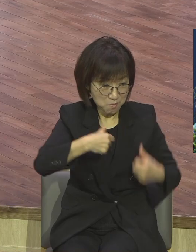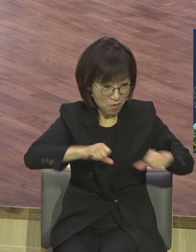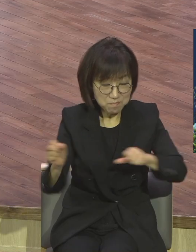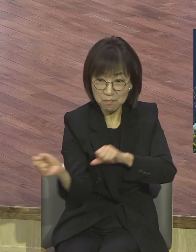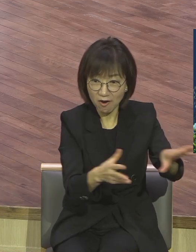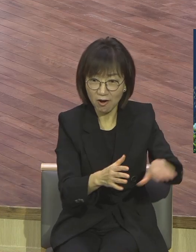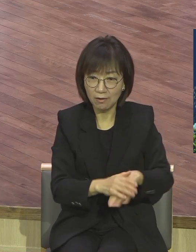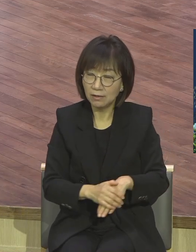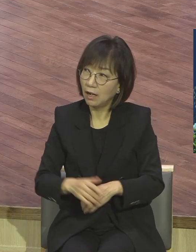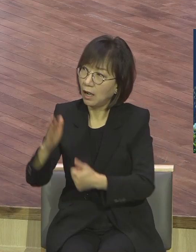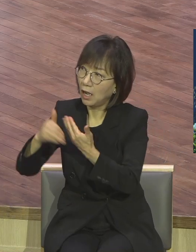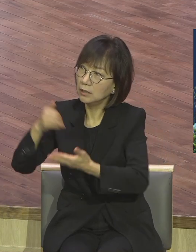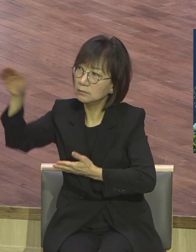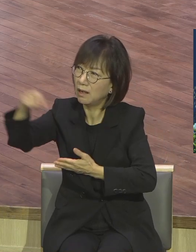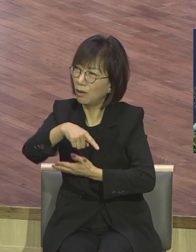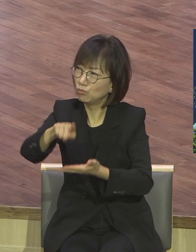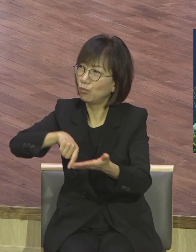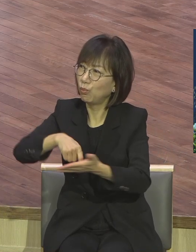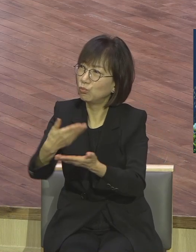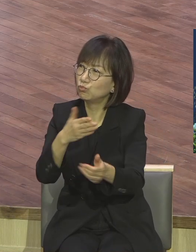하나님께서 보상을 좀 해줘야 안 되겠나?